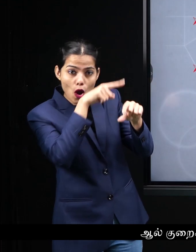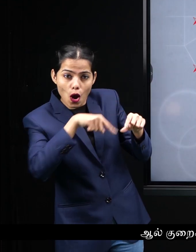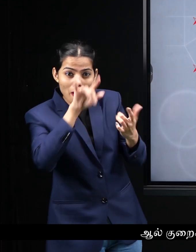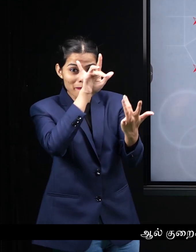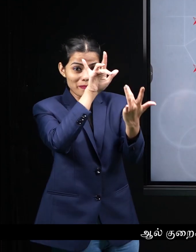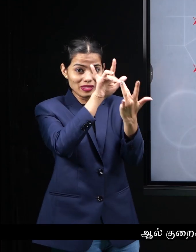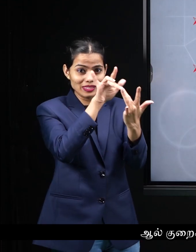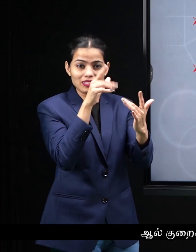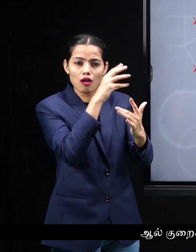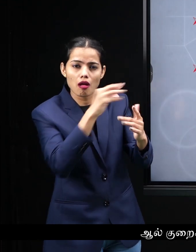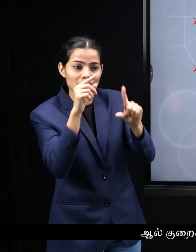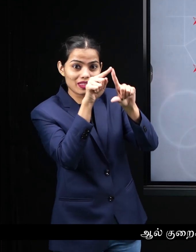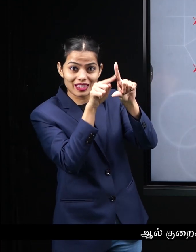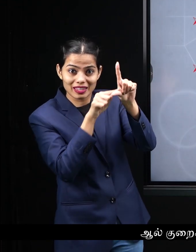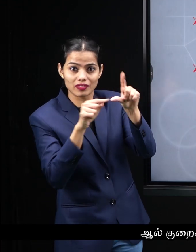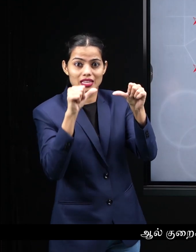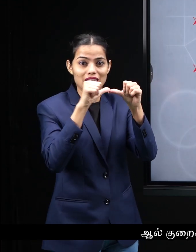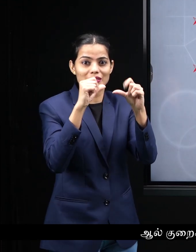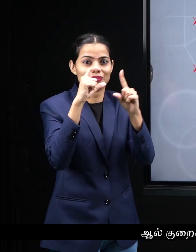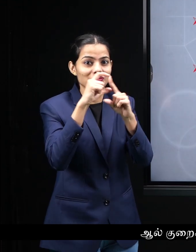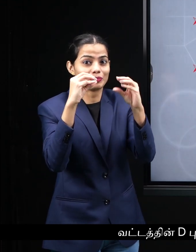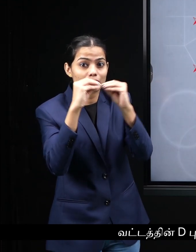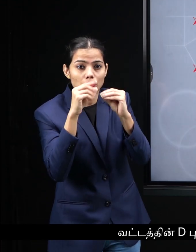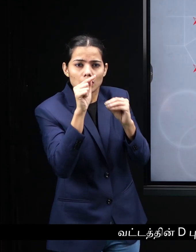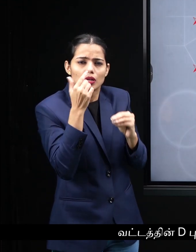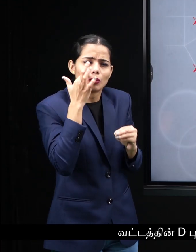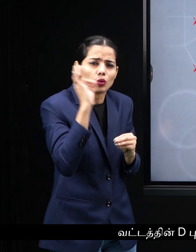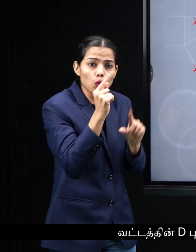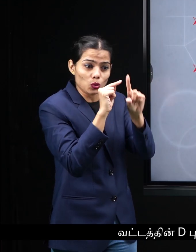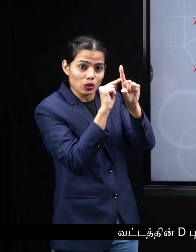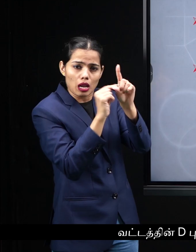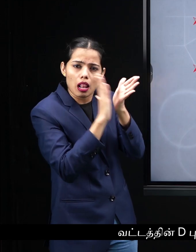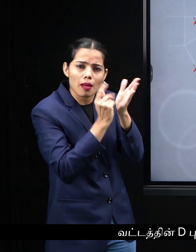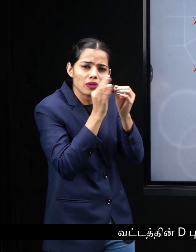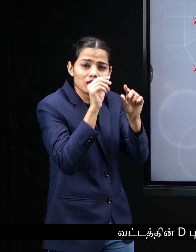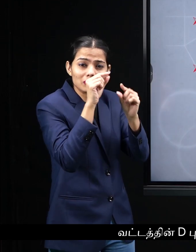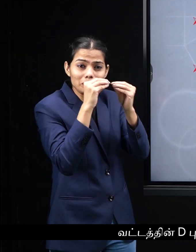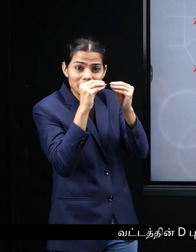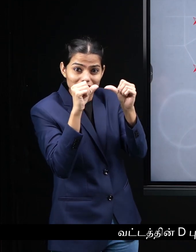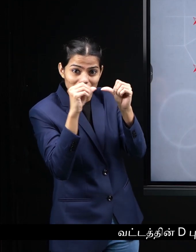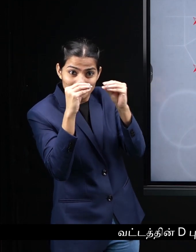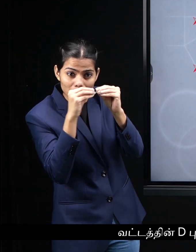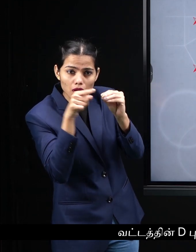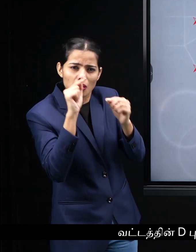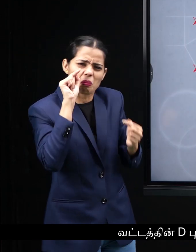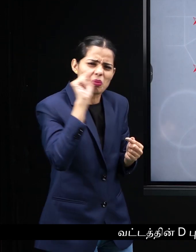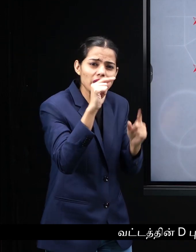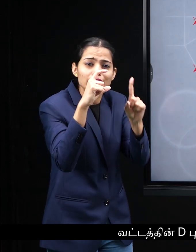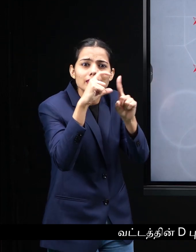மற்றும் குறுங்கோணம் ADB என்பது வட்டத்தின் D புள்ளியில் AB-யால் குறைக்கப்படும் கோணமாகும்.